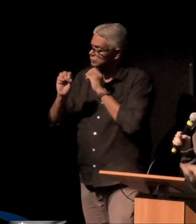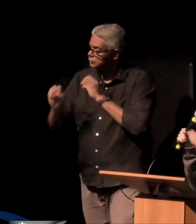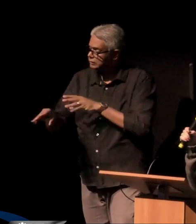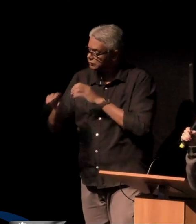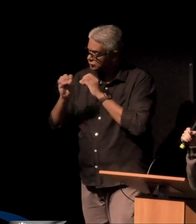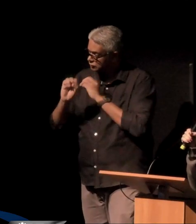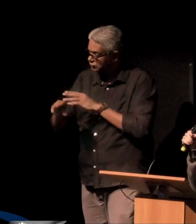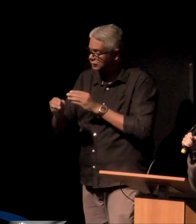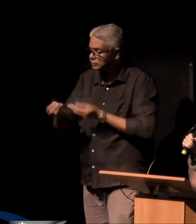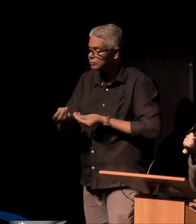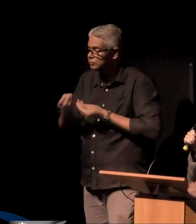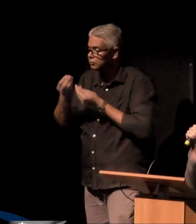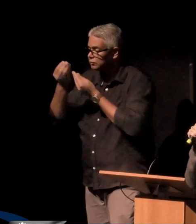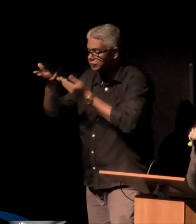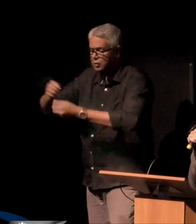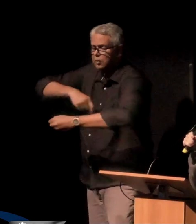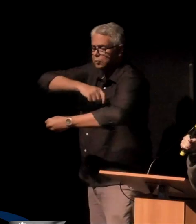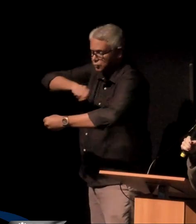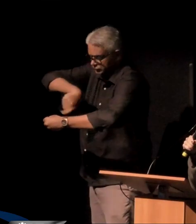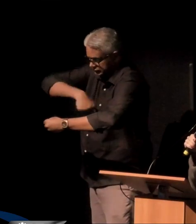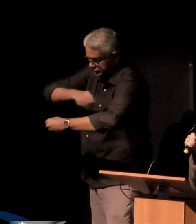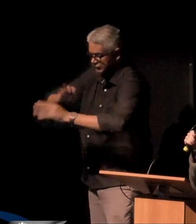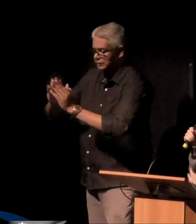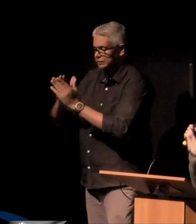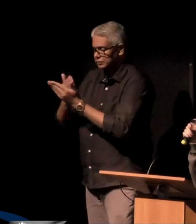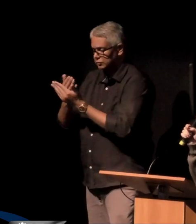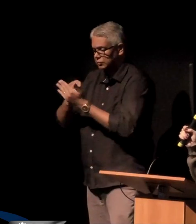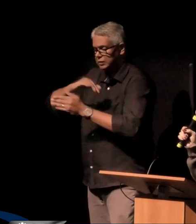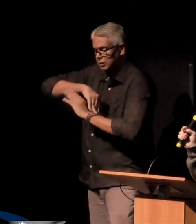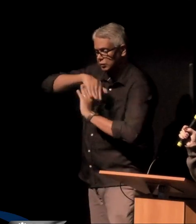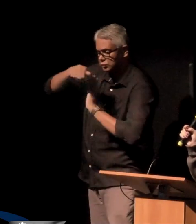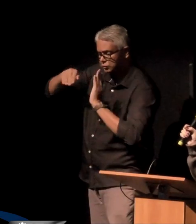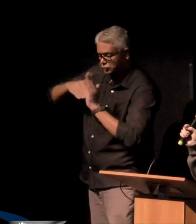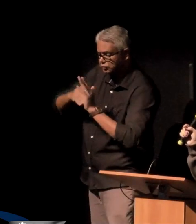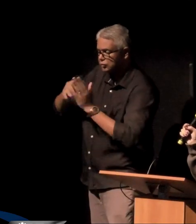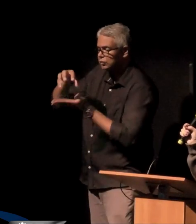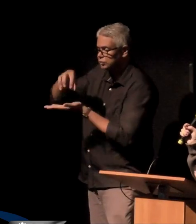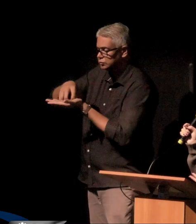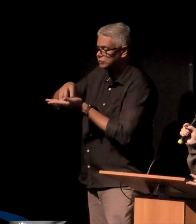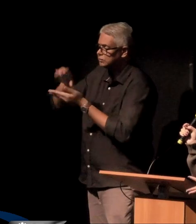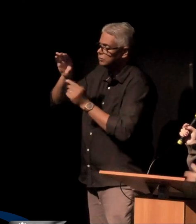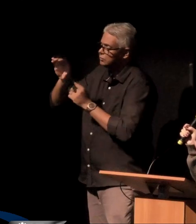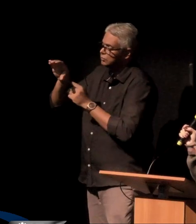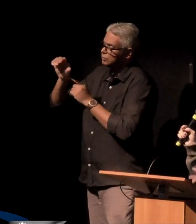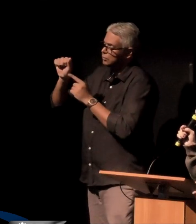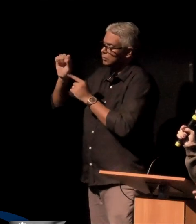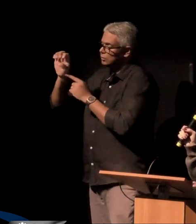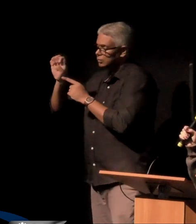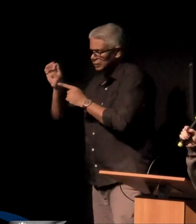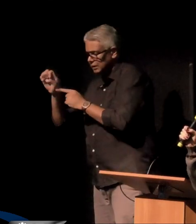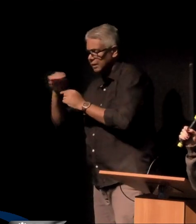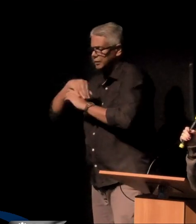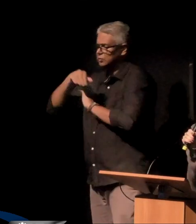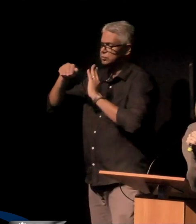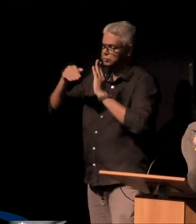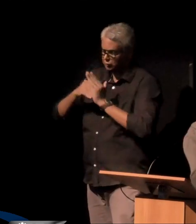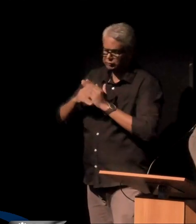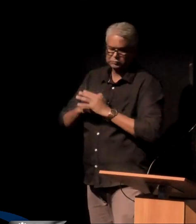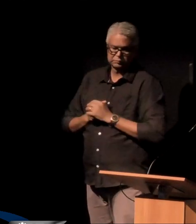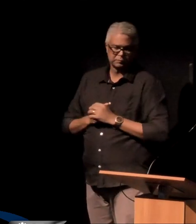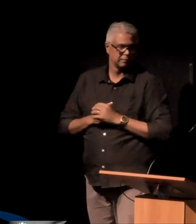o cozinheiro escolar né todos nós do cai né estamos lá com essa atribuição todos os atores sociais